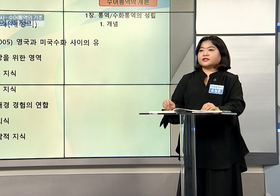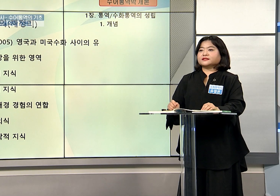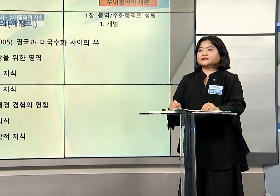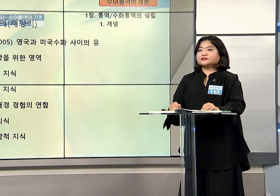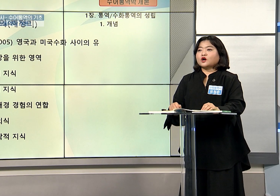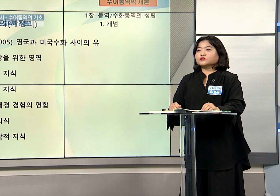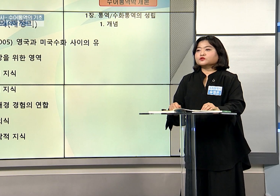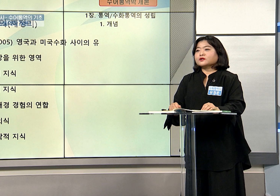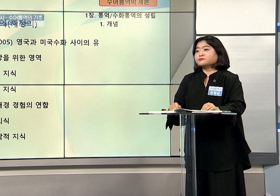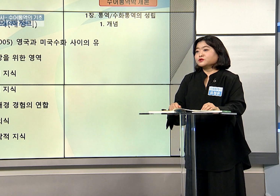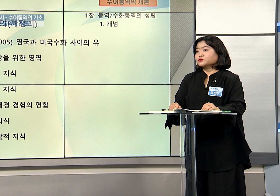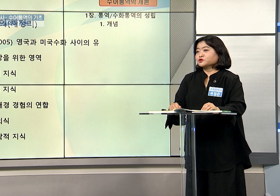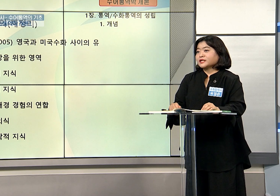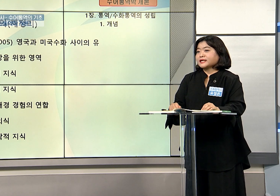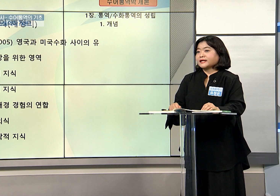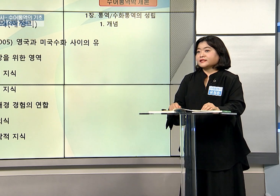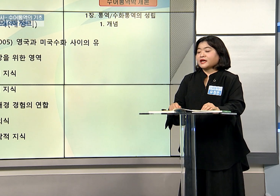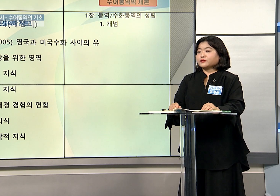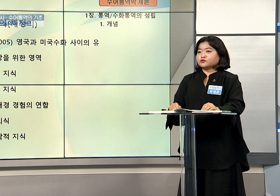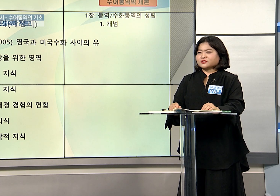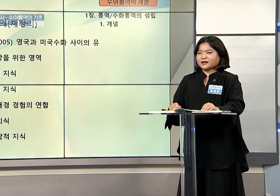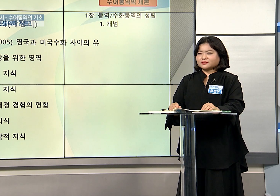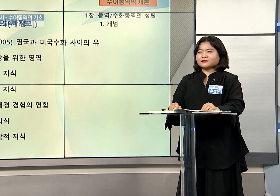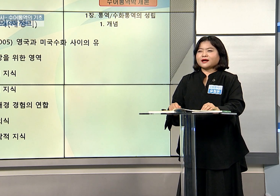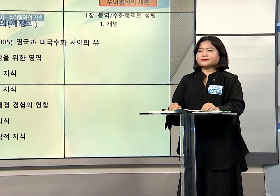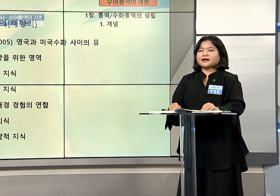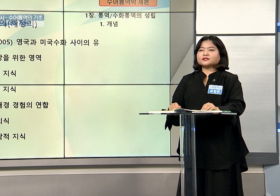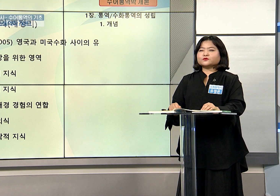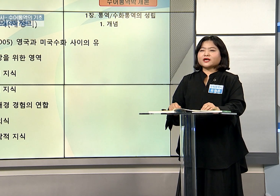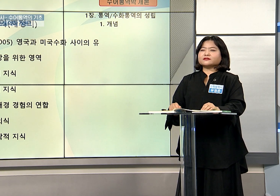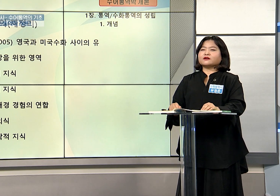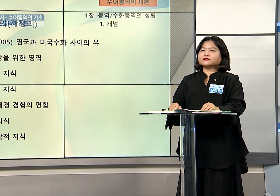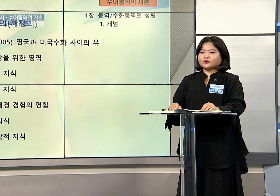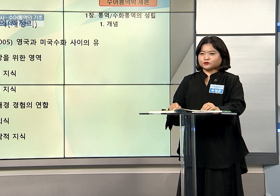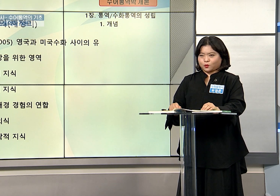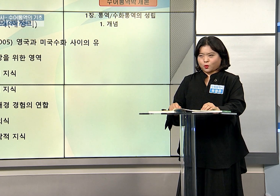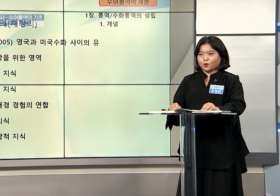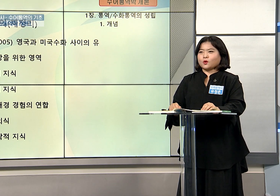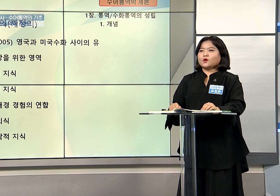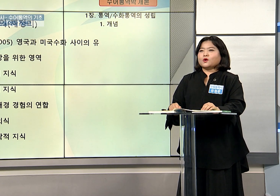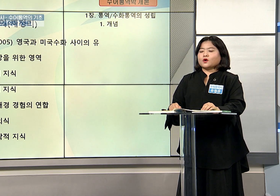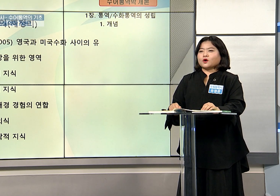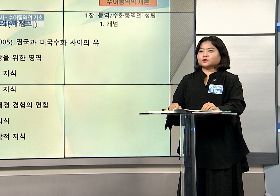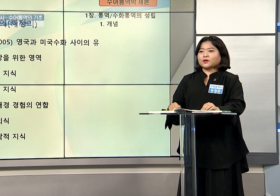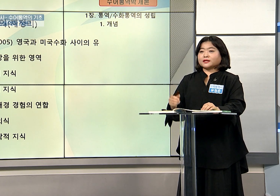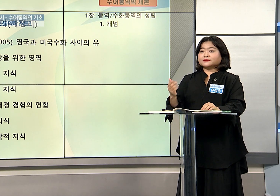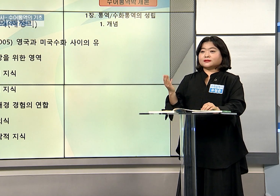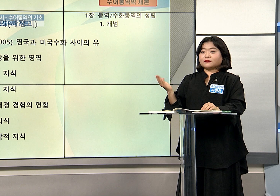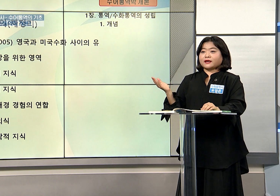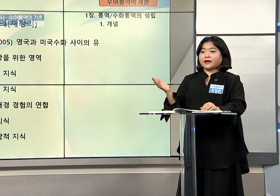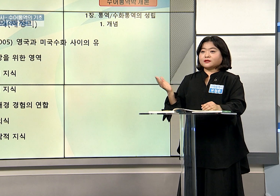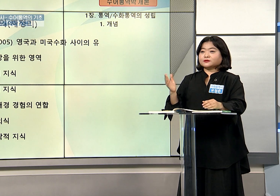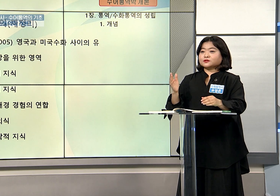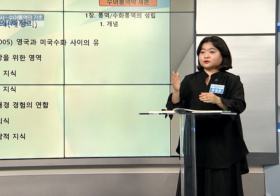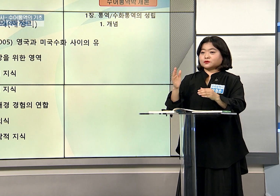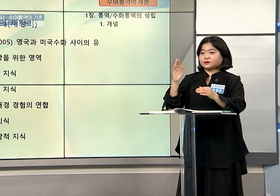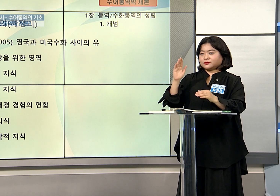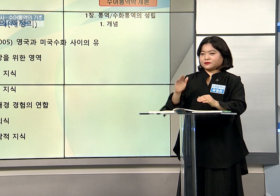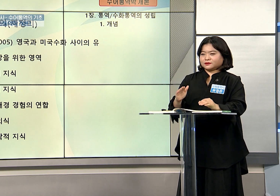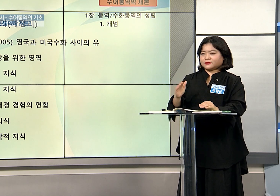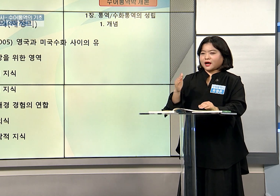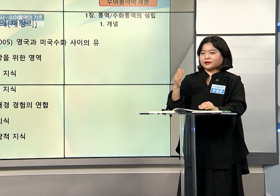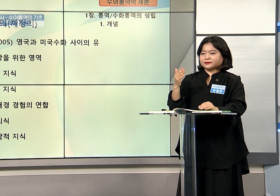네, 루셀은 영국과 미국 수화 사이의 유창성 향상을 위한 영역으로 또한 이렇게